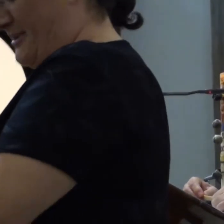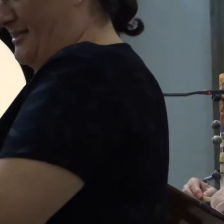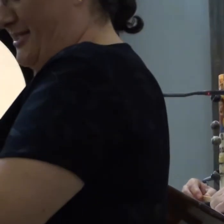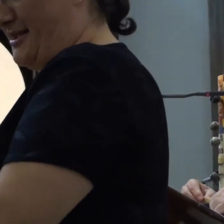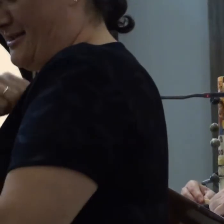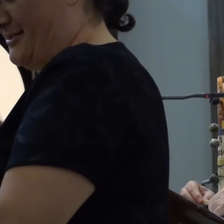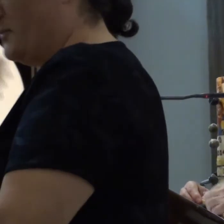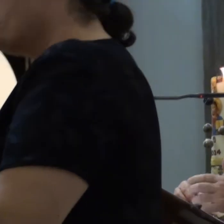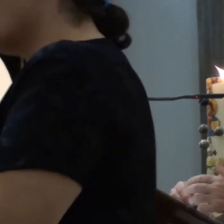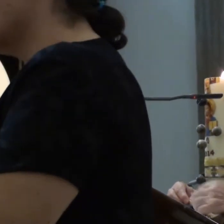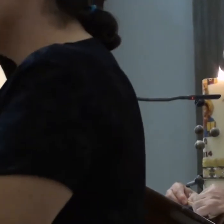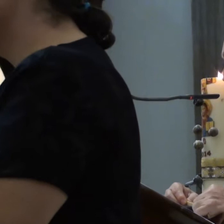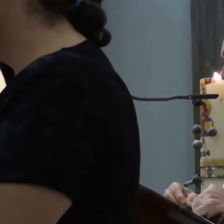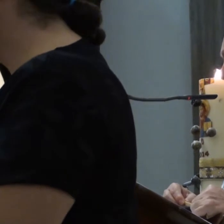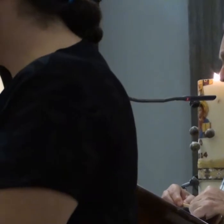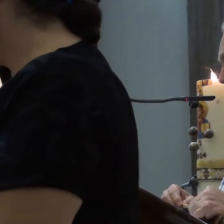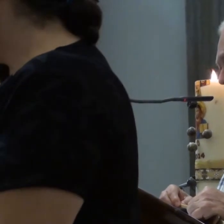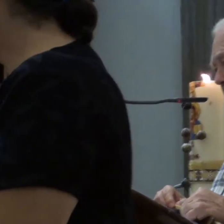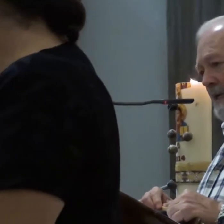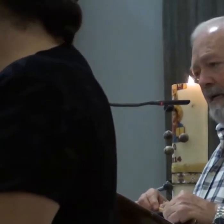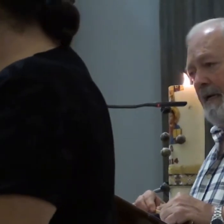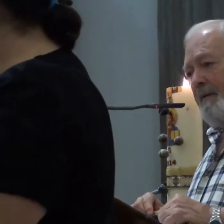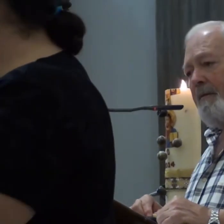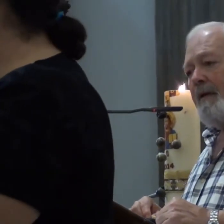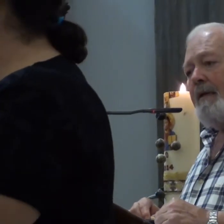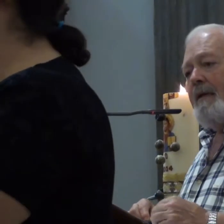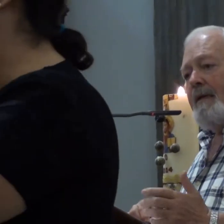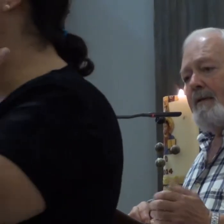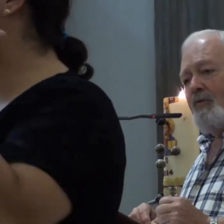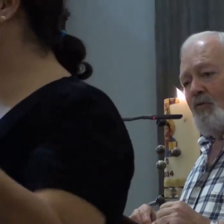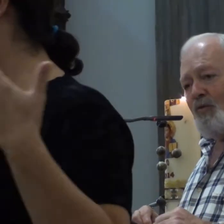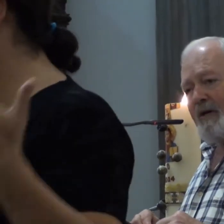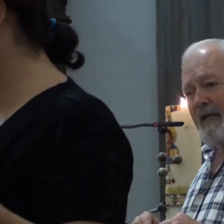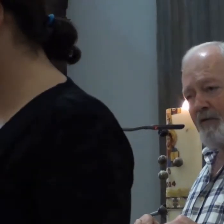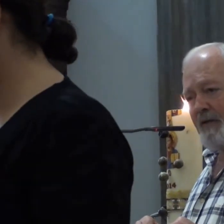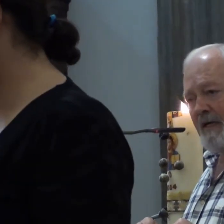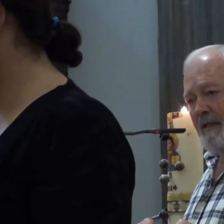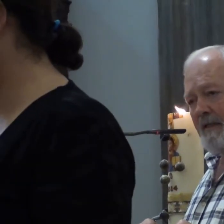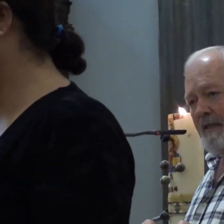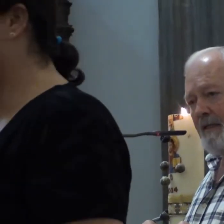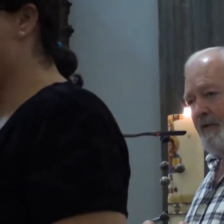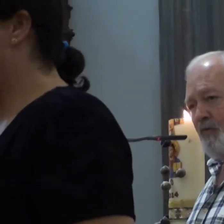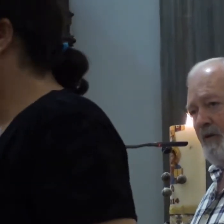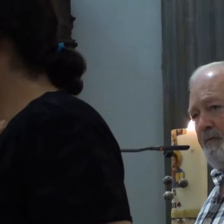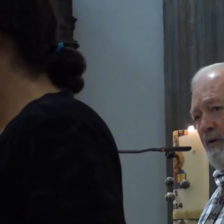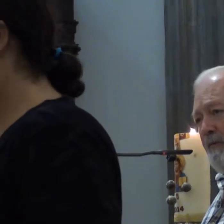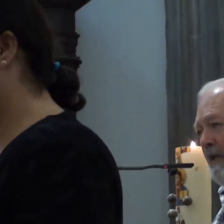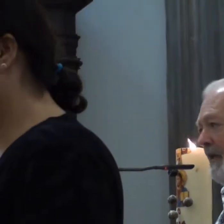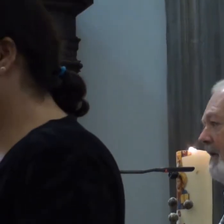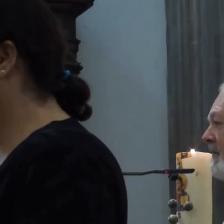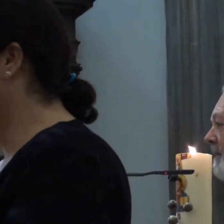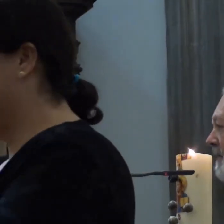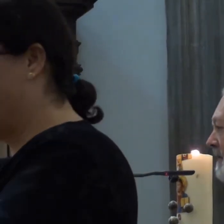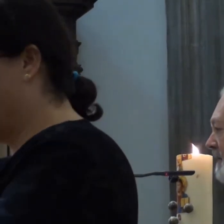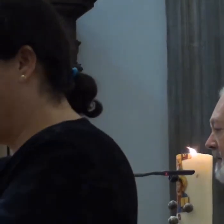importante aprovechar este momento para agradecerle su generosidad y su